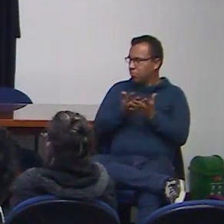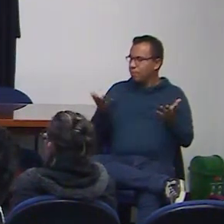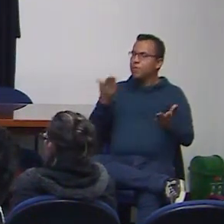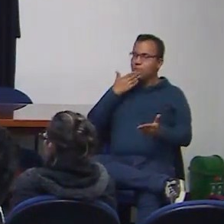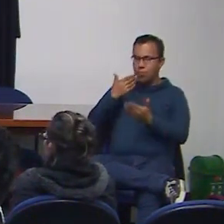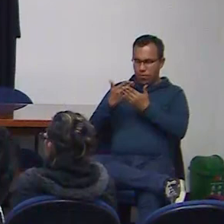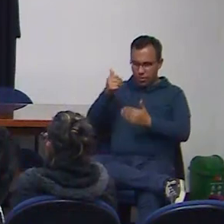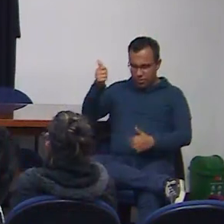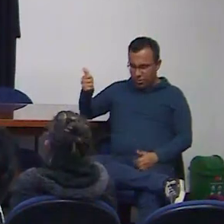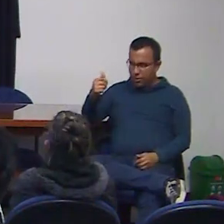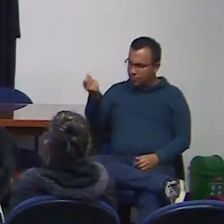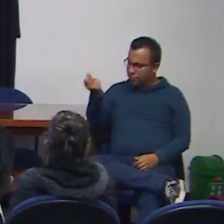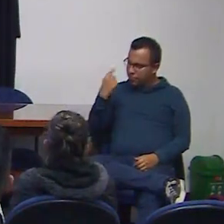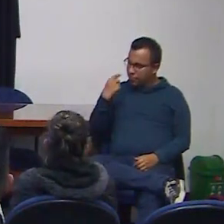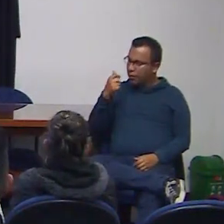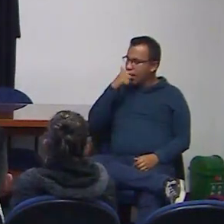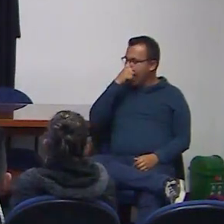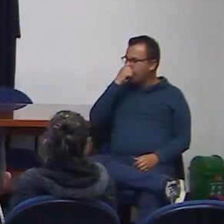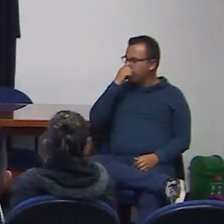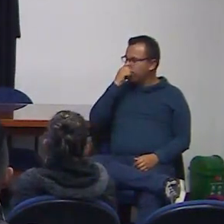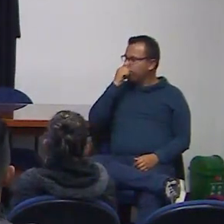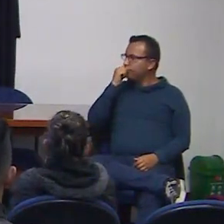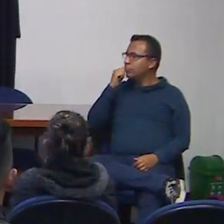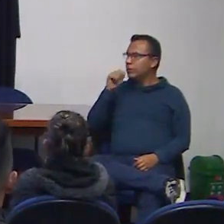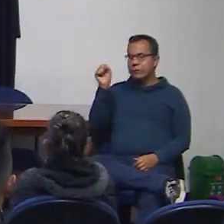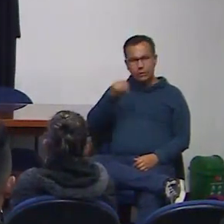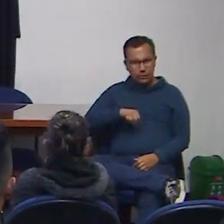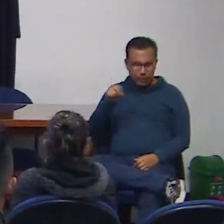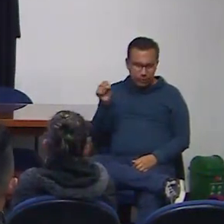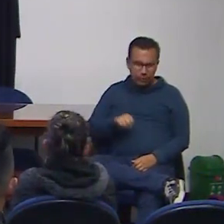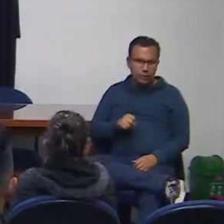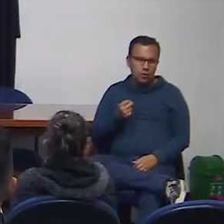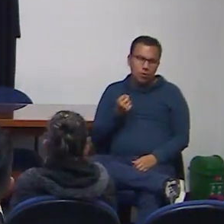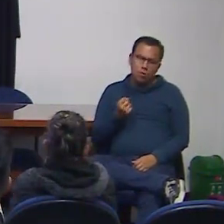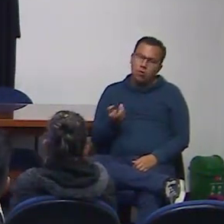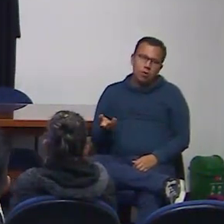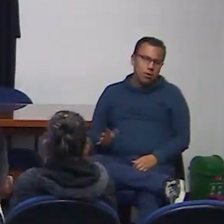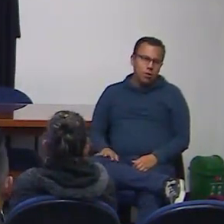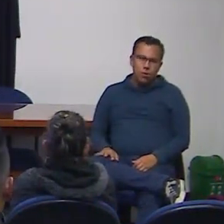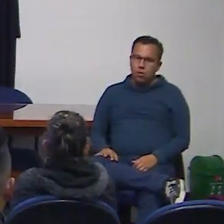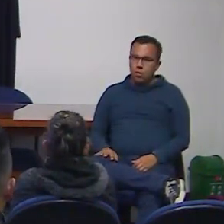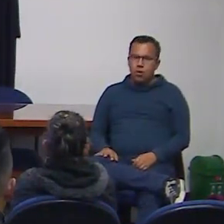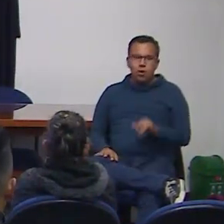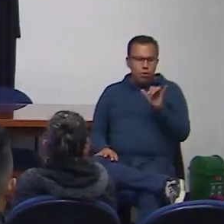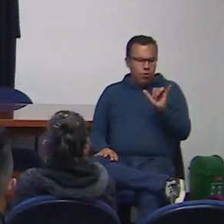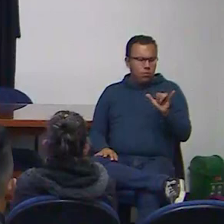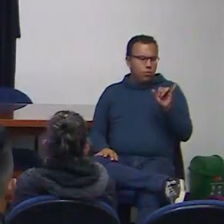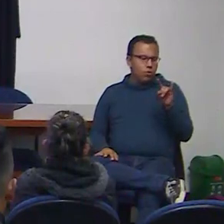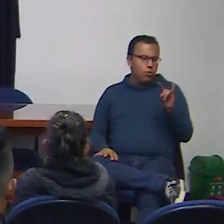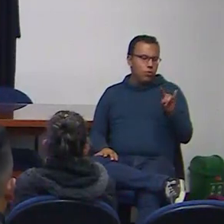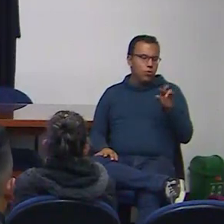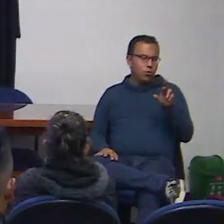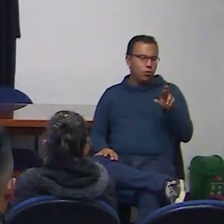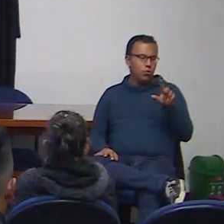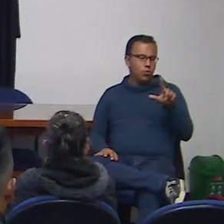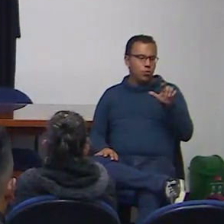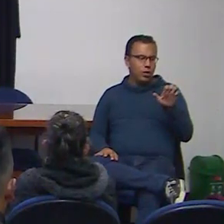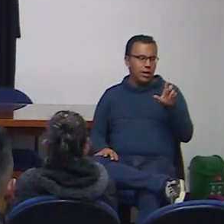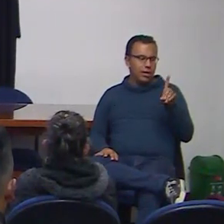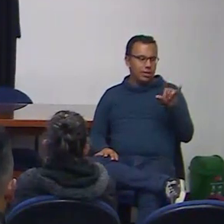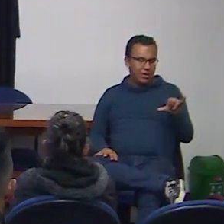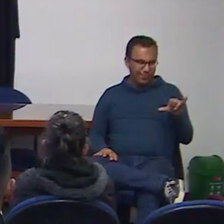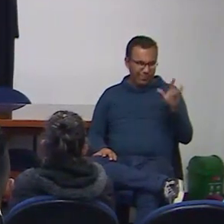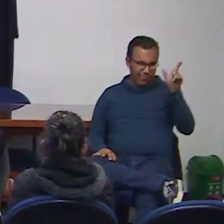interdisciplinario pues eh digamos sí no solamente critica con con j Lady que así se llama la chica que está con nosotros sino